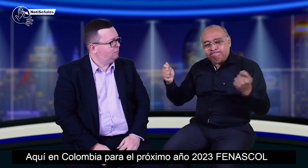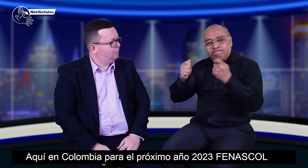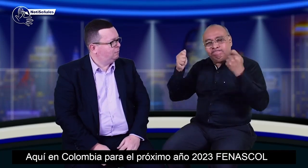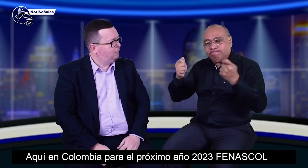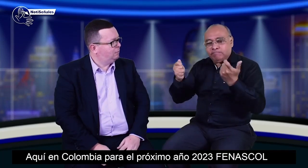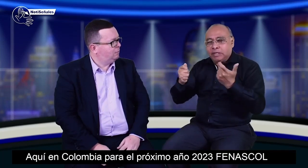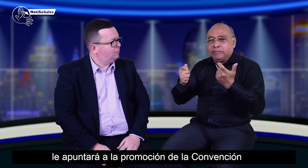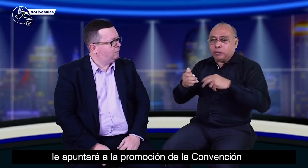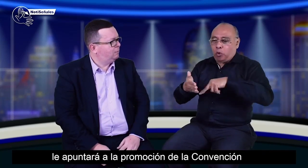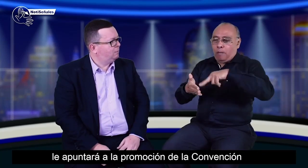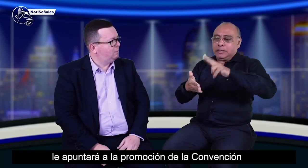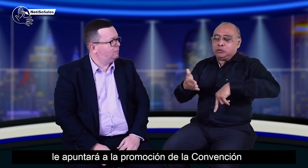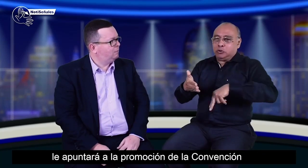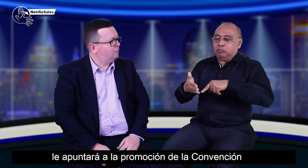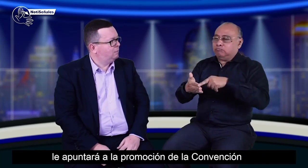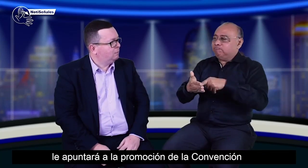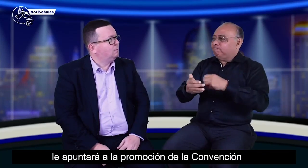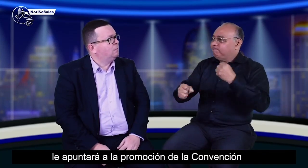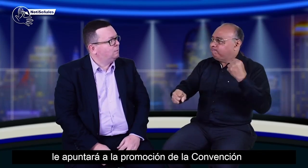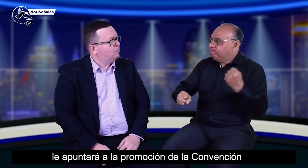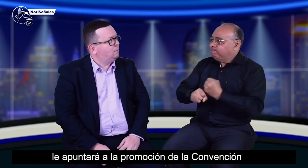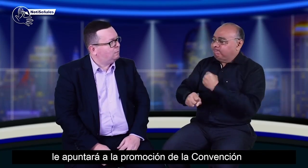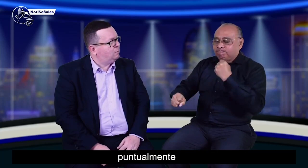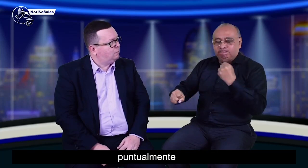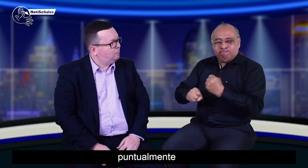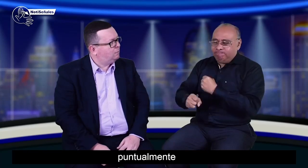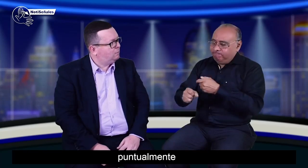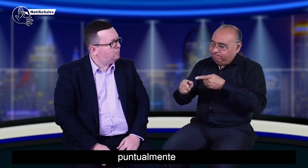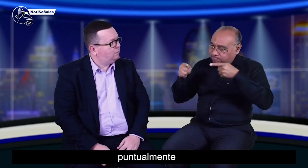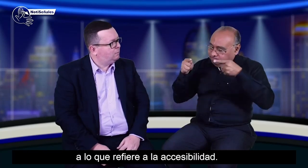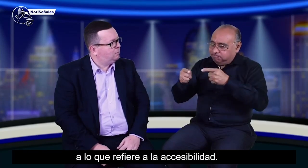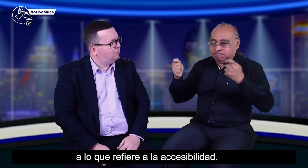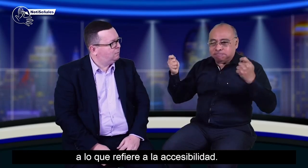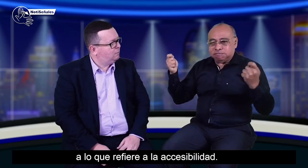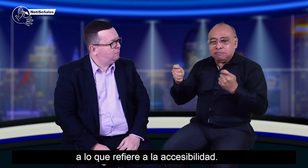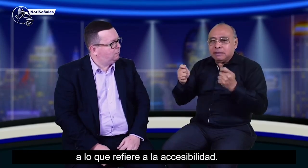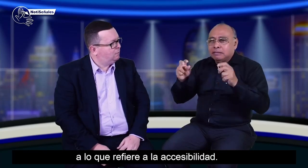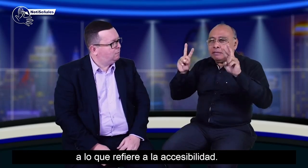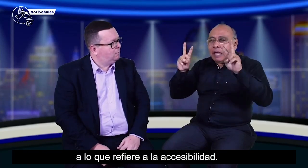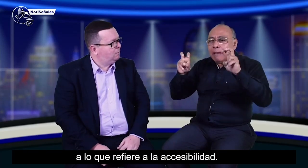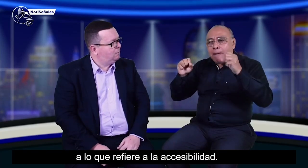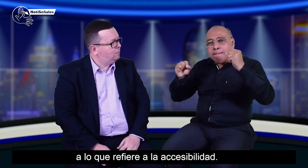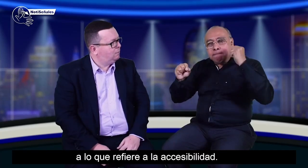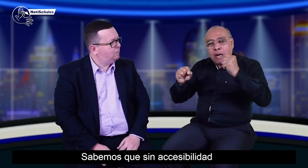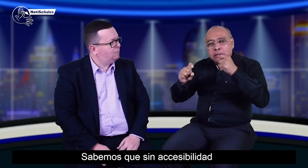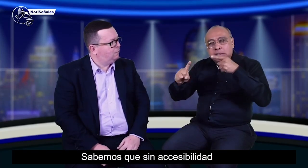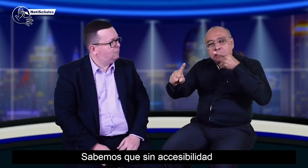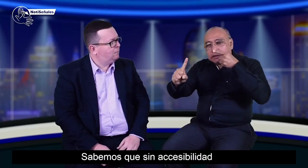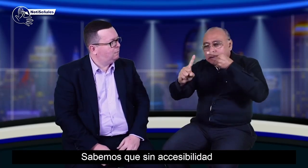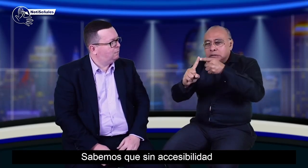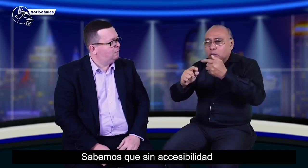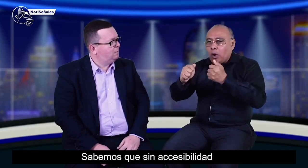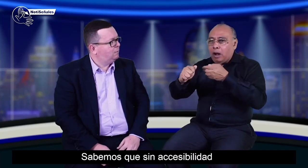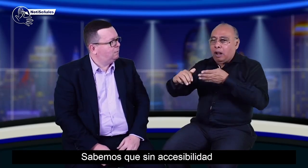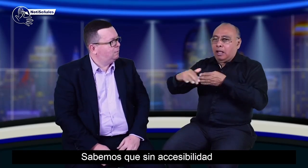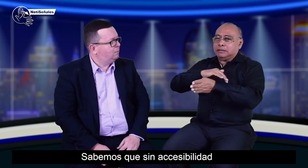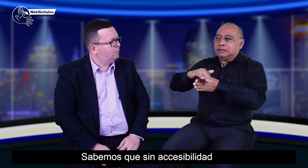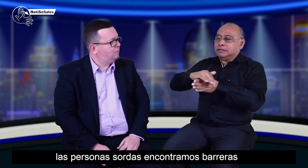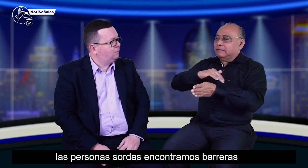FENASCOL le apuntará a la promoción de la convención, puntualmente a lo que se refiere a la accesibilidad. Sabemos que sin accesibilidad, las